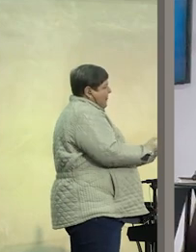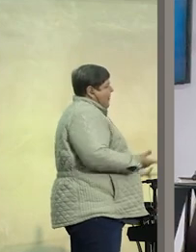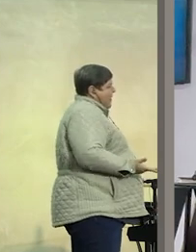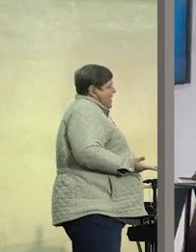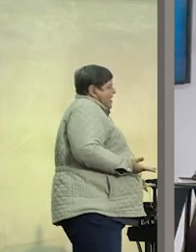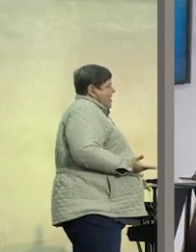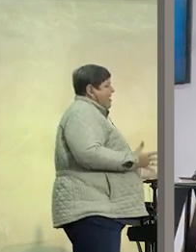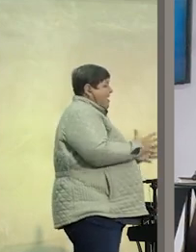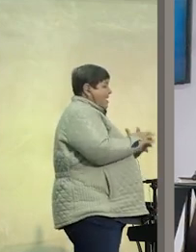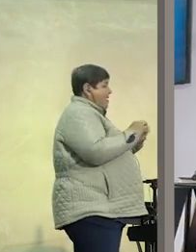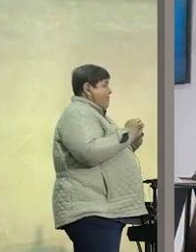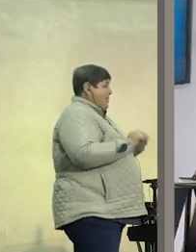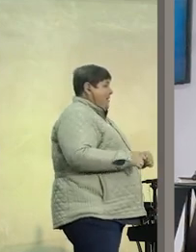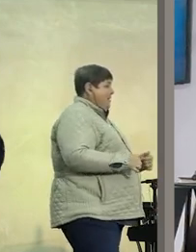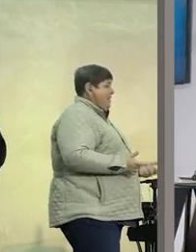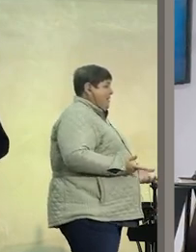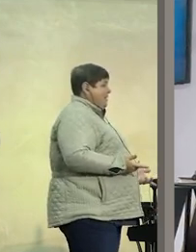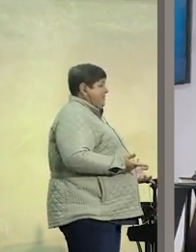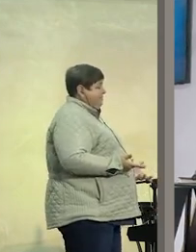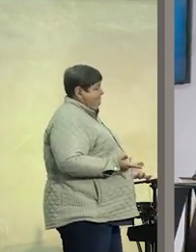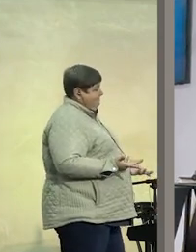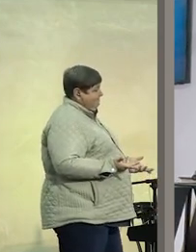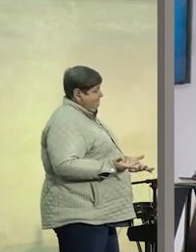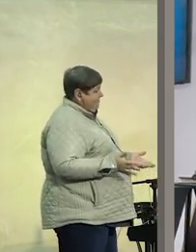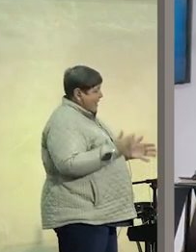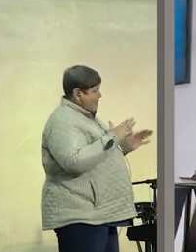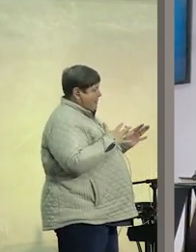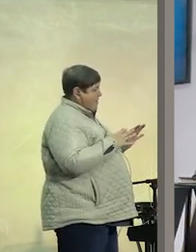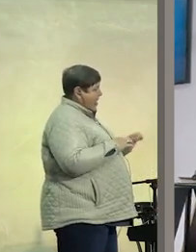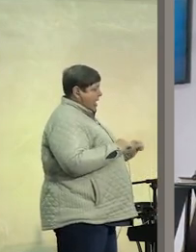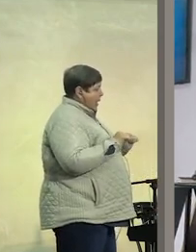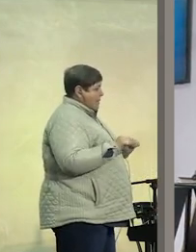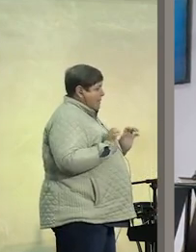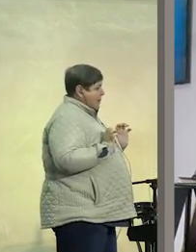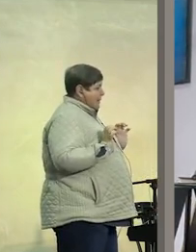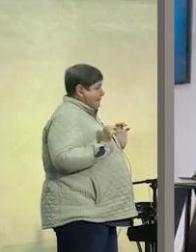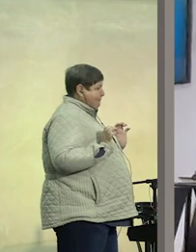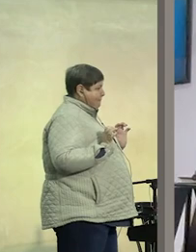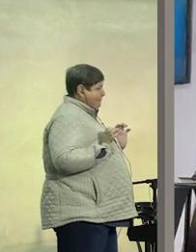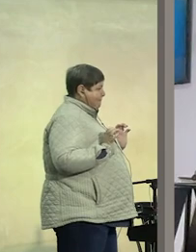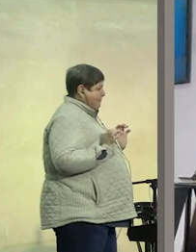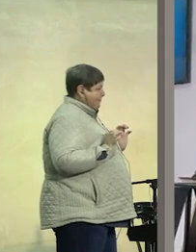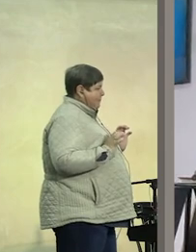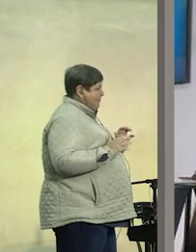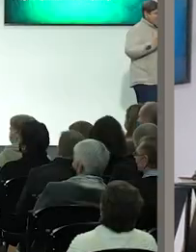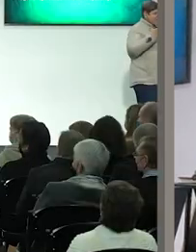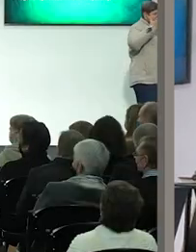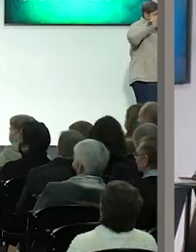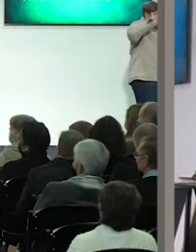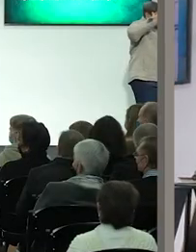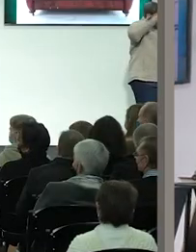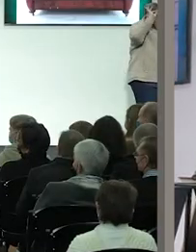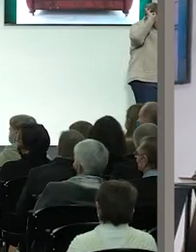Oef, ok, daaine het nie gegaan nie. Is hulle preek aan, stuur net vir my 'n WhatsApp dat ek preek oor die regering, ok.